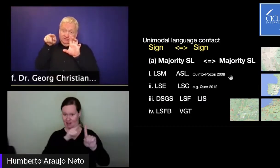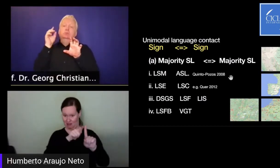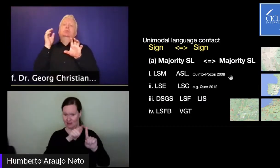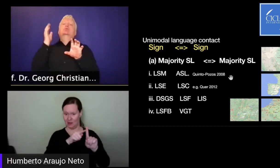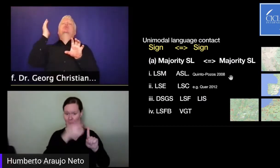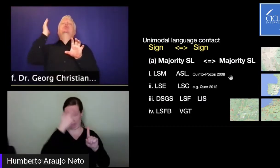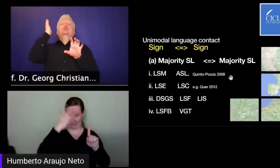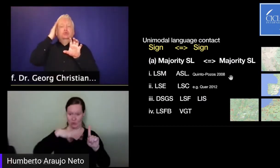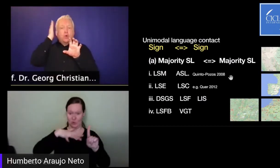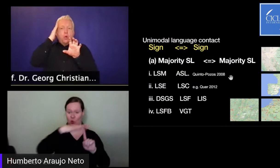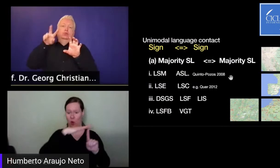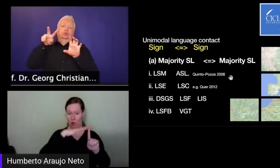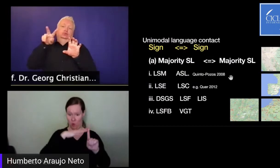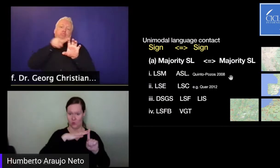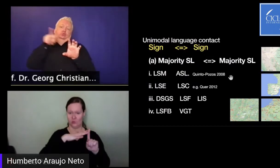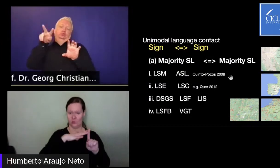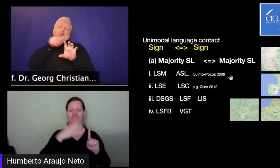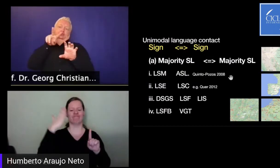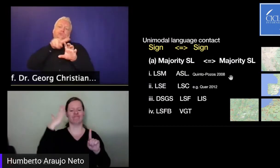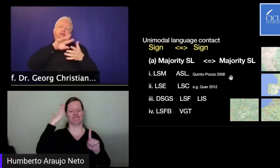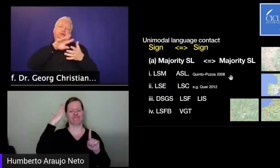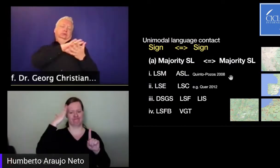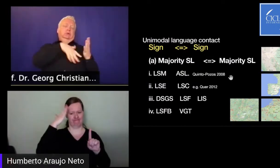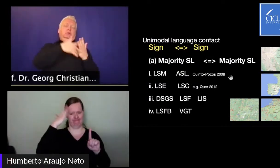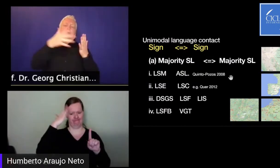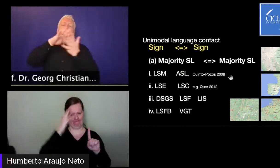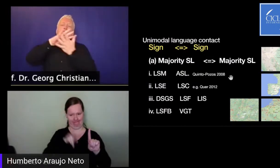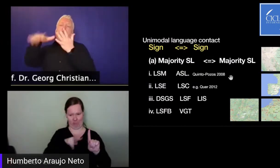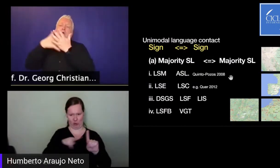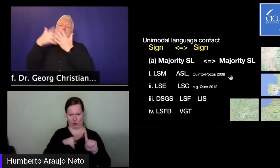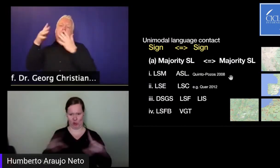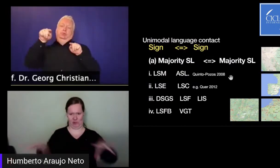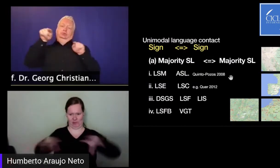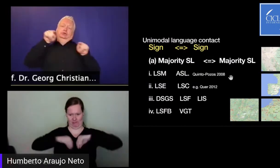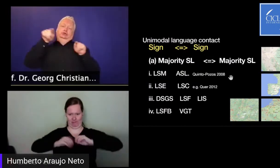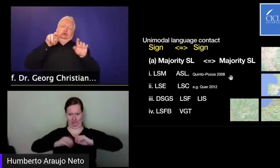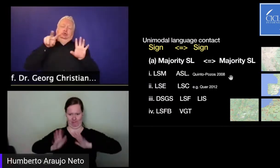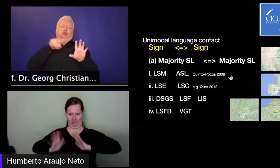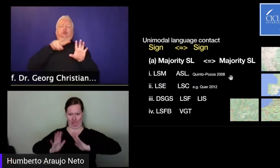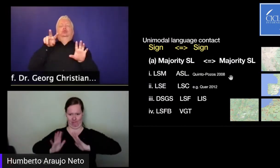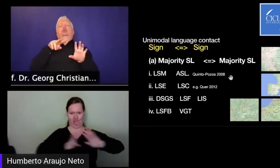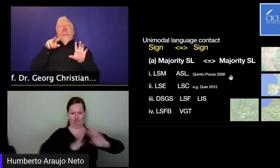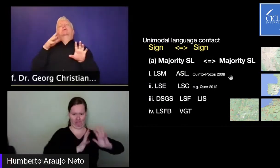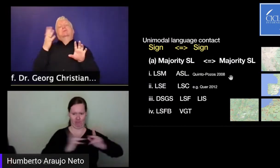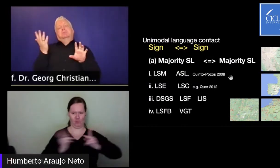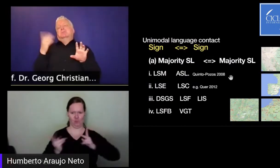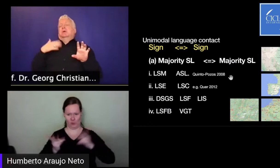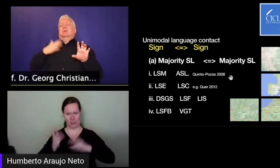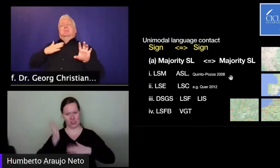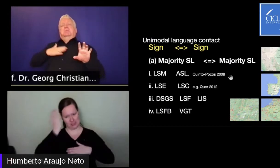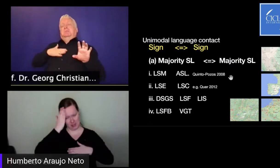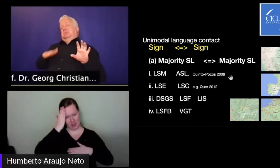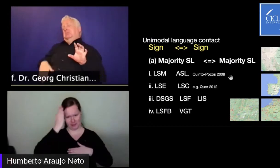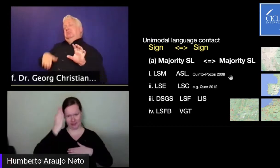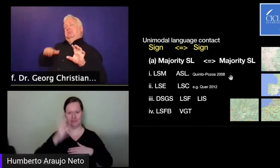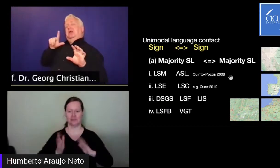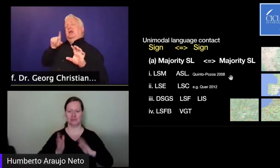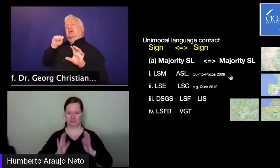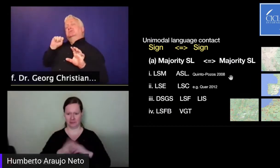interação, né? Você parte de uma região muito próxima, você tem inúmeros cruzamentos que ocorrem ali.